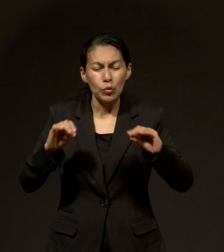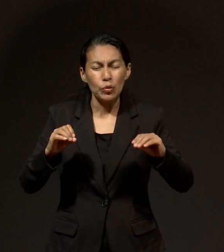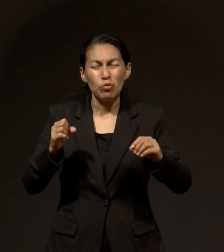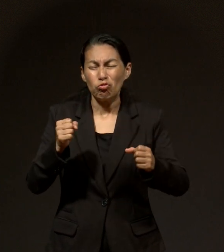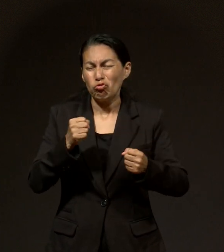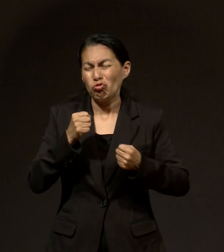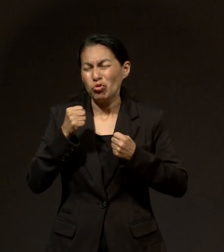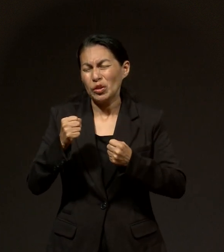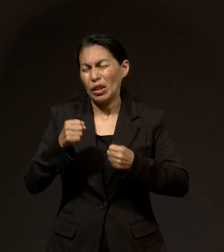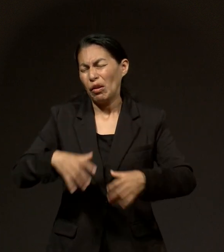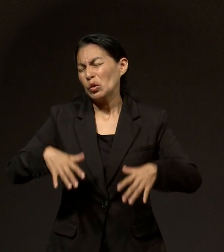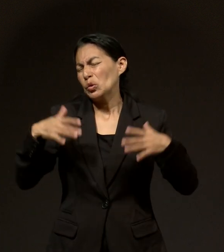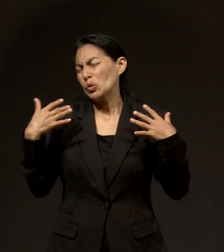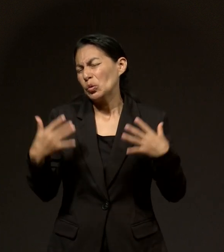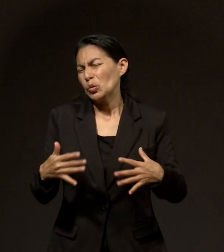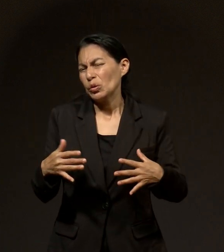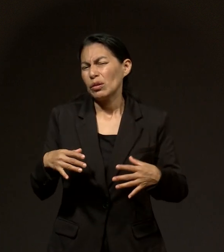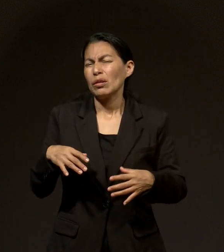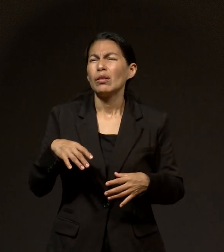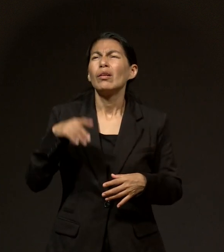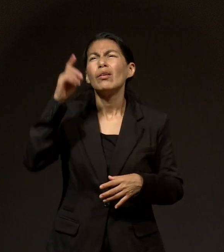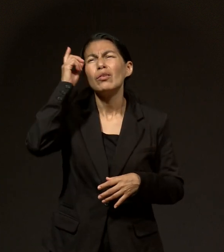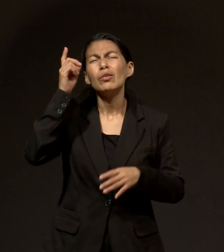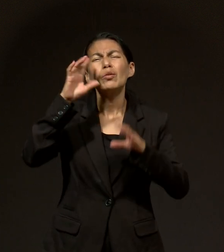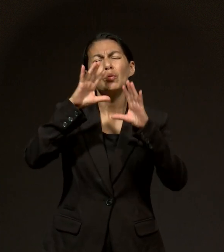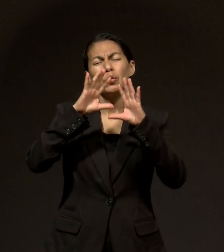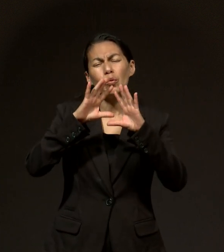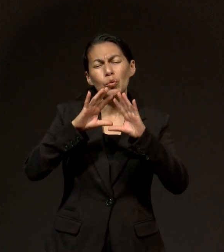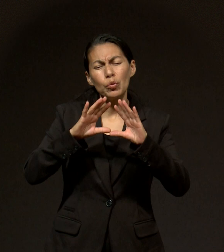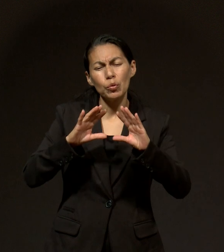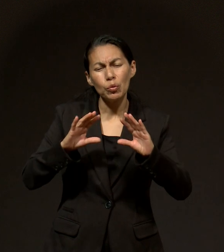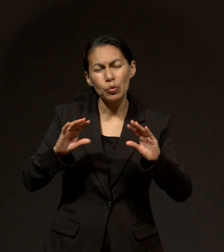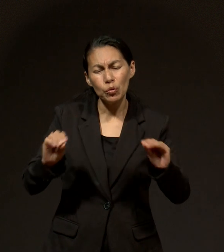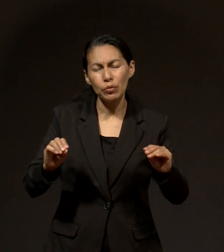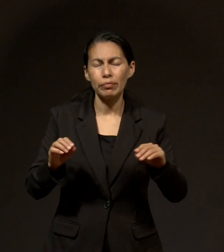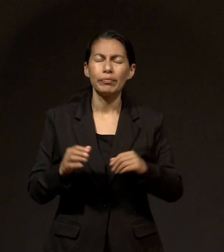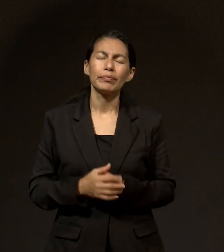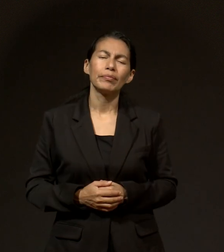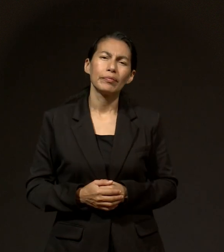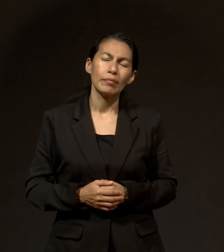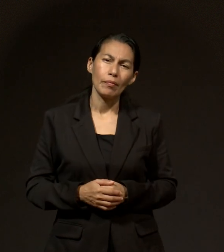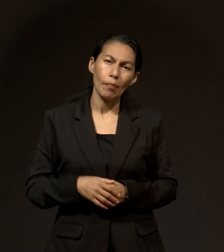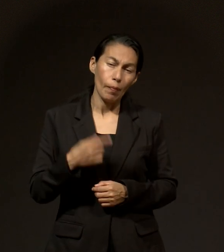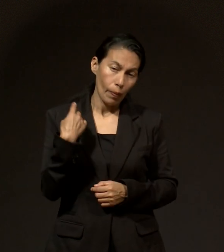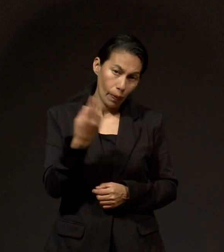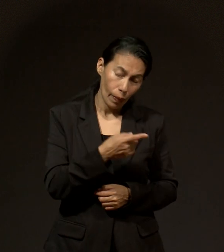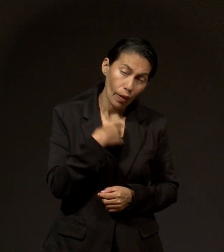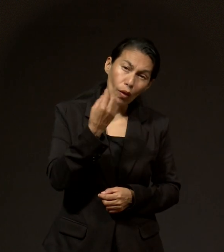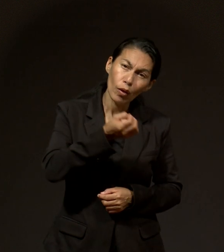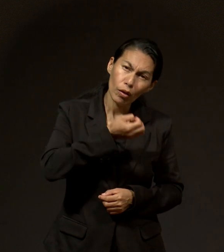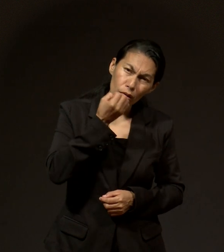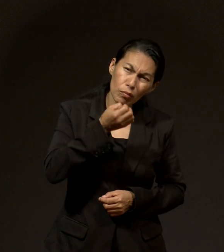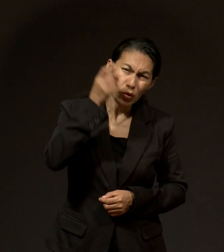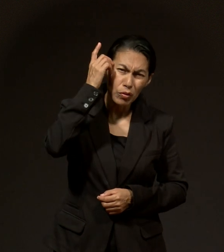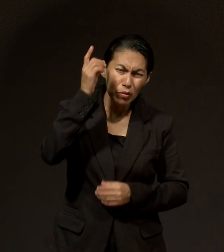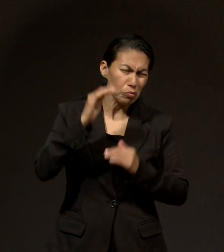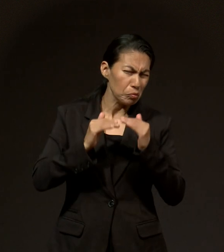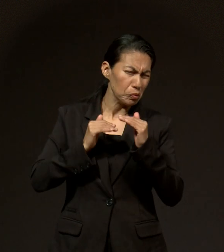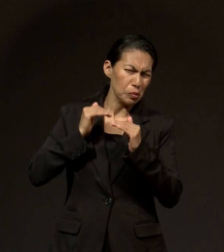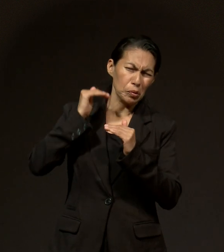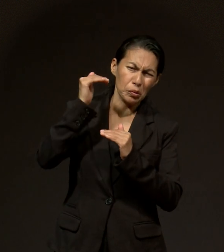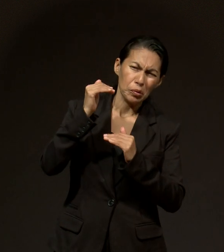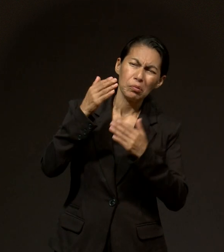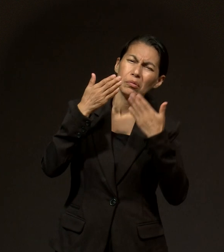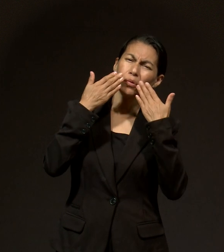unirnos A ti Mariam Bravo Por esta petición Por tu hermanito Dios es grande Y